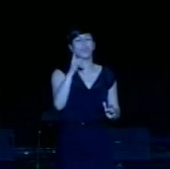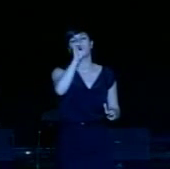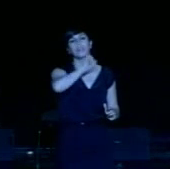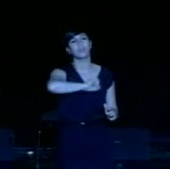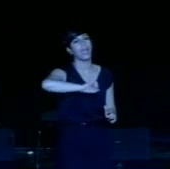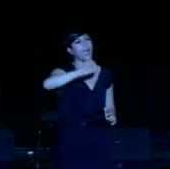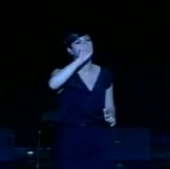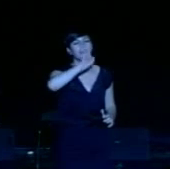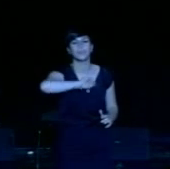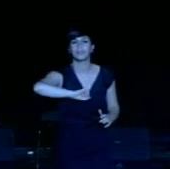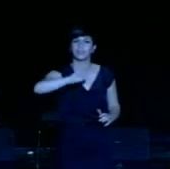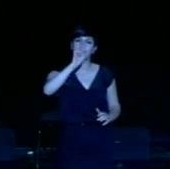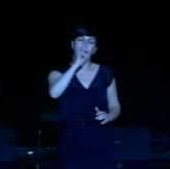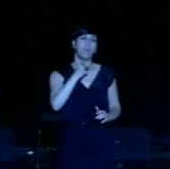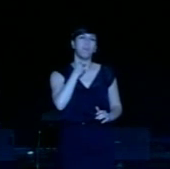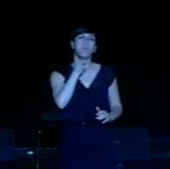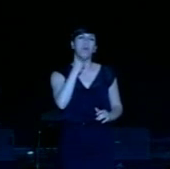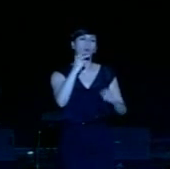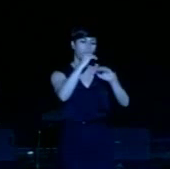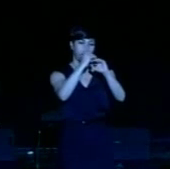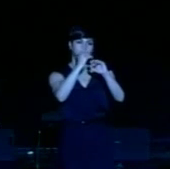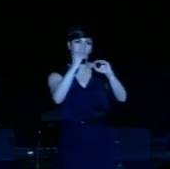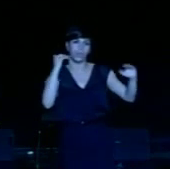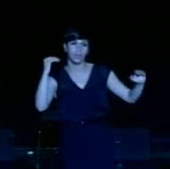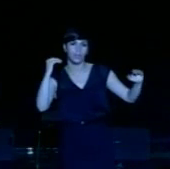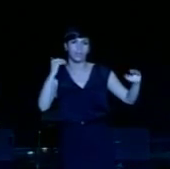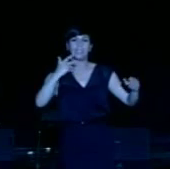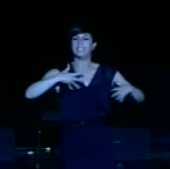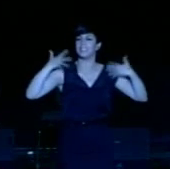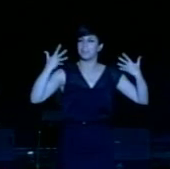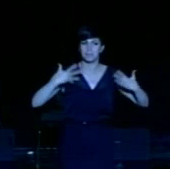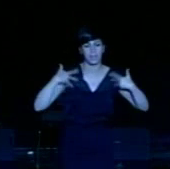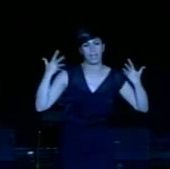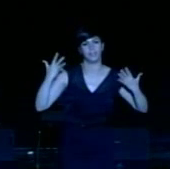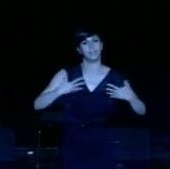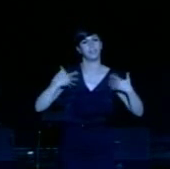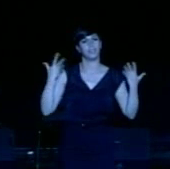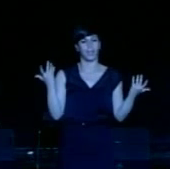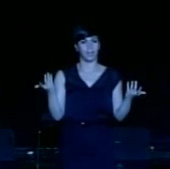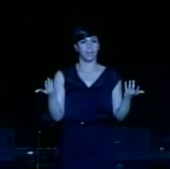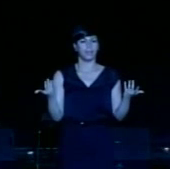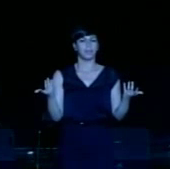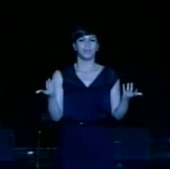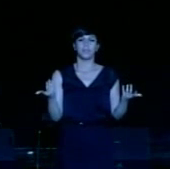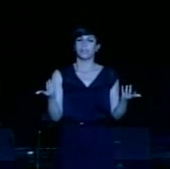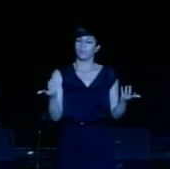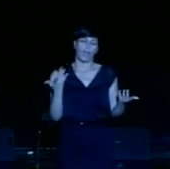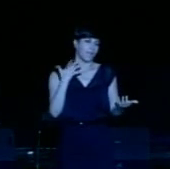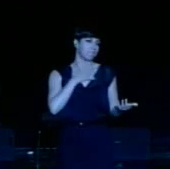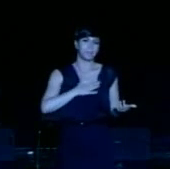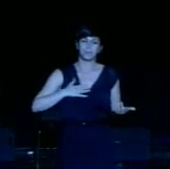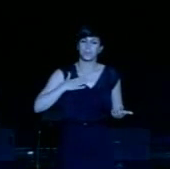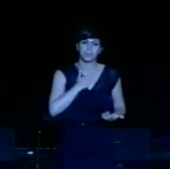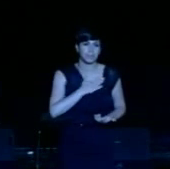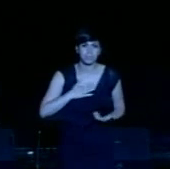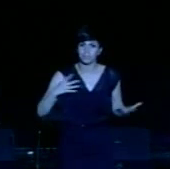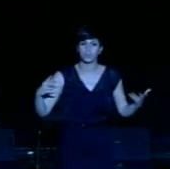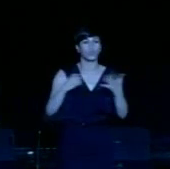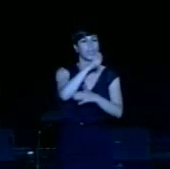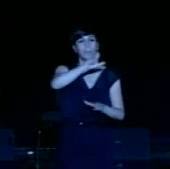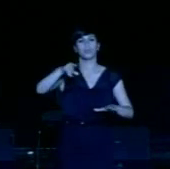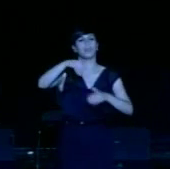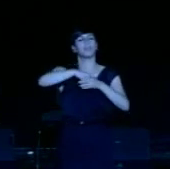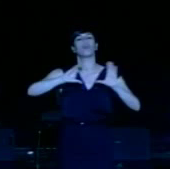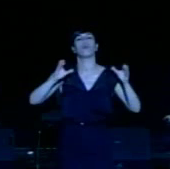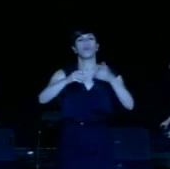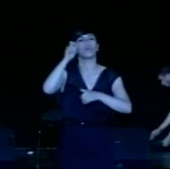cantan, qué armonía de voces, qué simpatía, qué encantadores han sido los componentes del